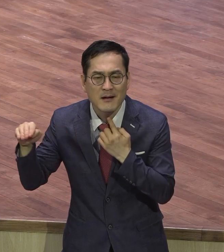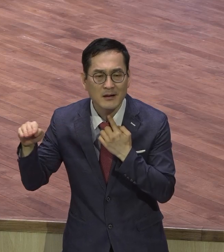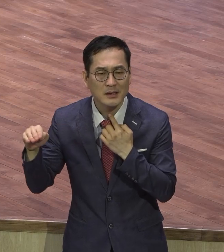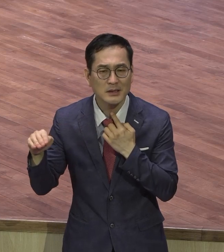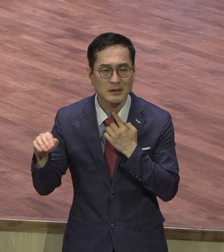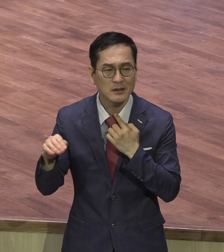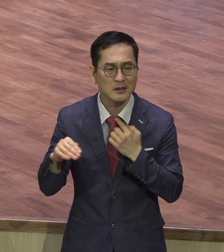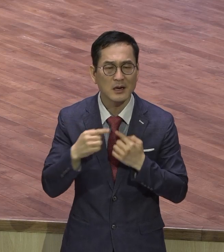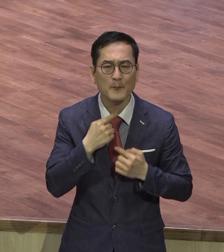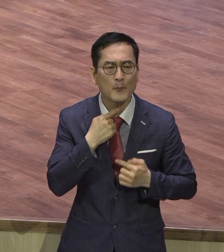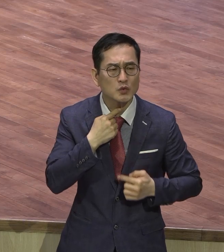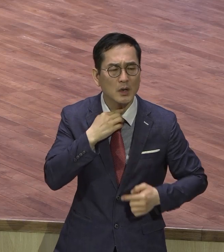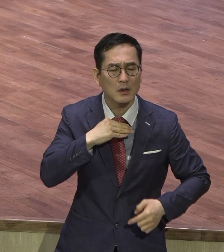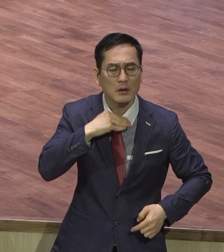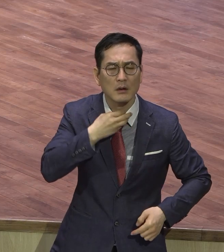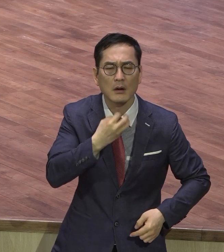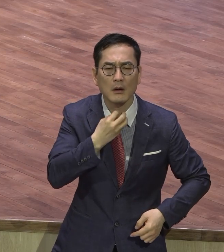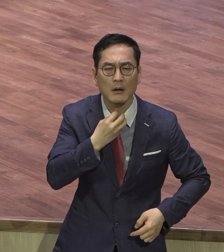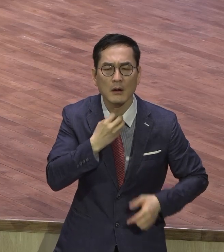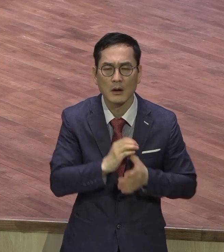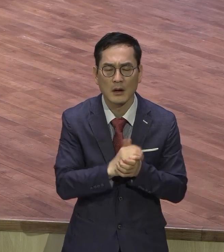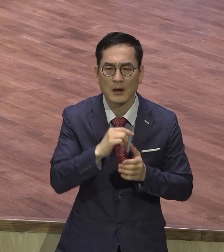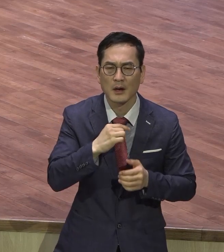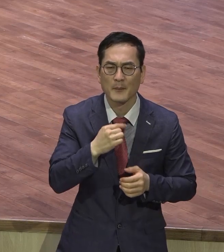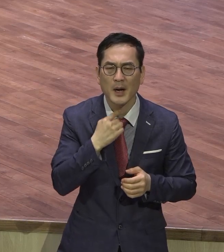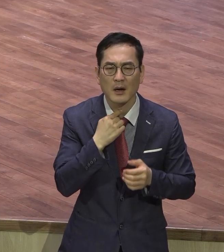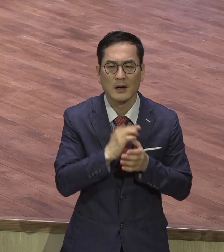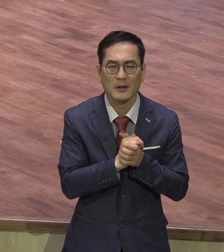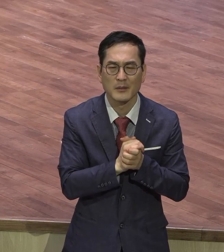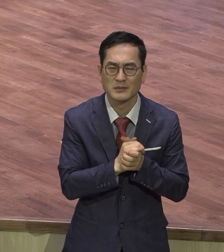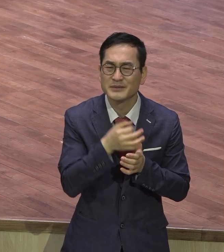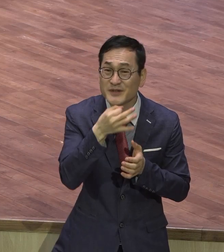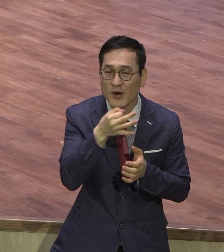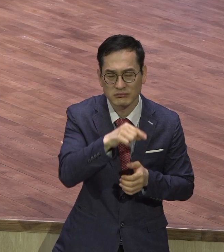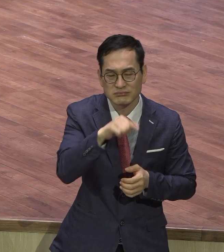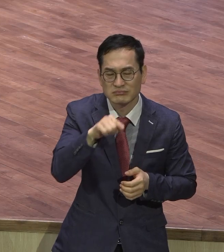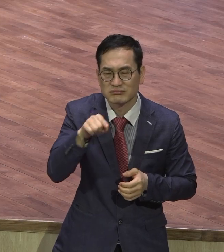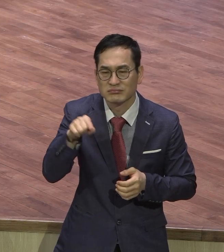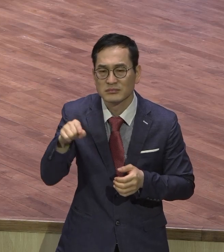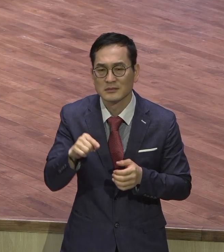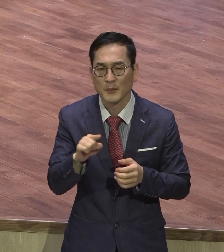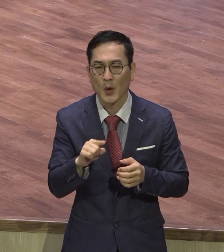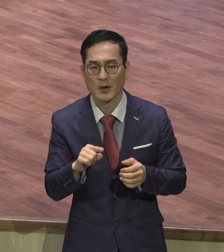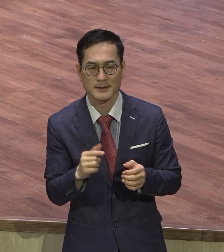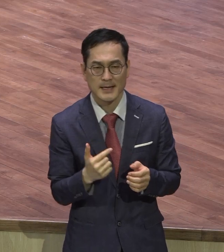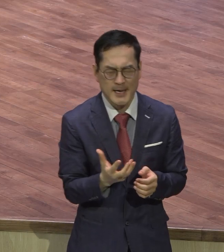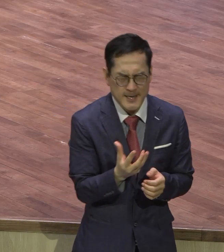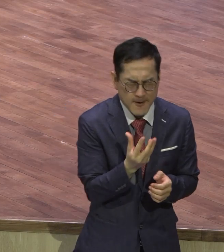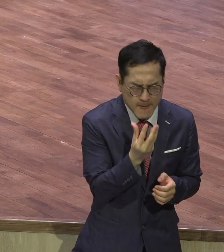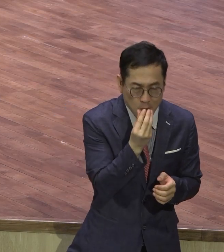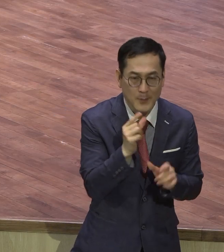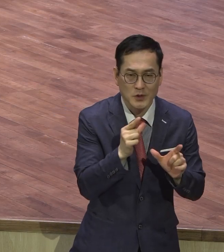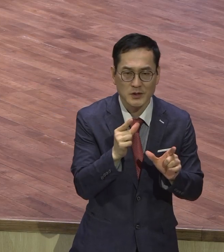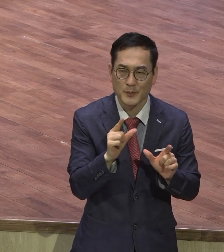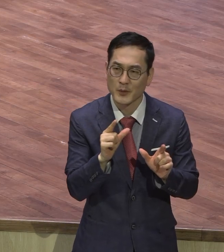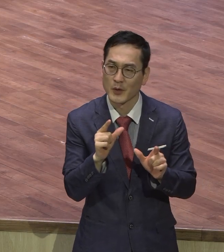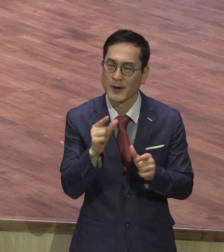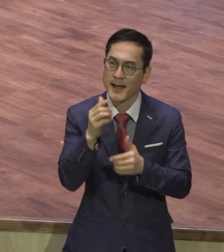떱니다. 왜 그렇게 떠느냐? 하나님 앞에서 경건한 것이고 지금 하나님의 영을